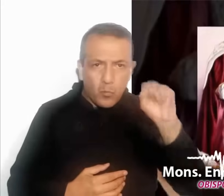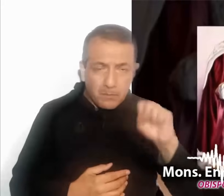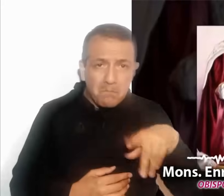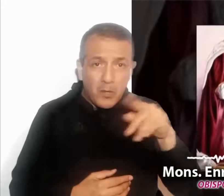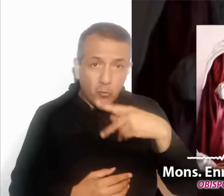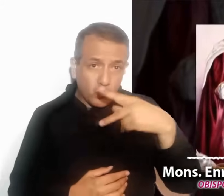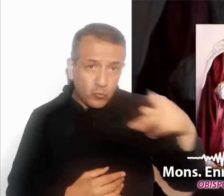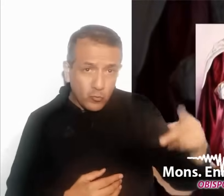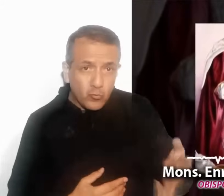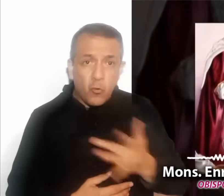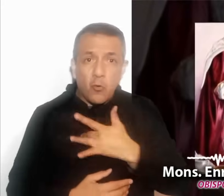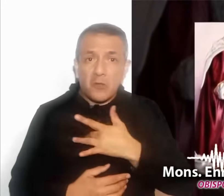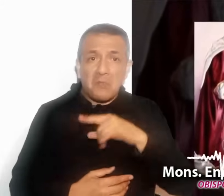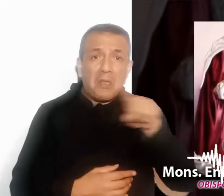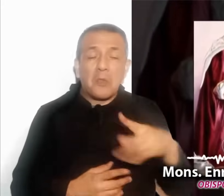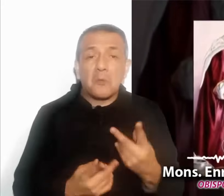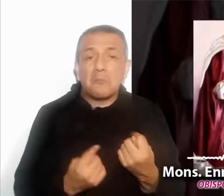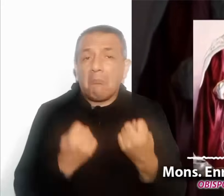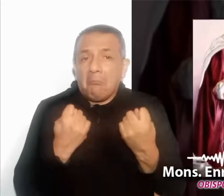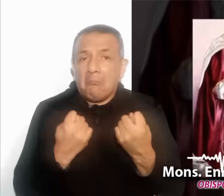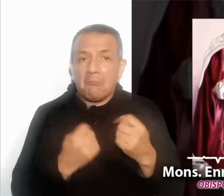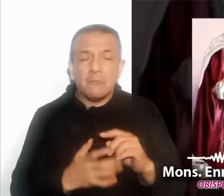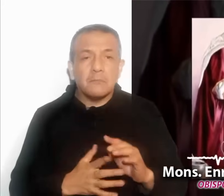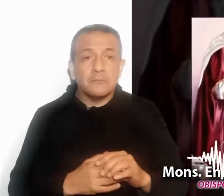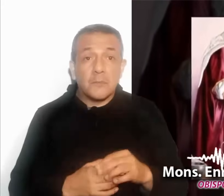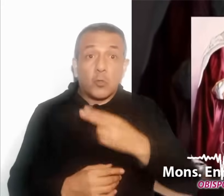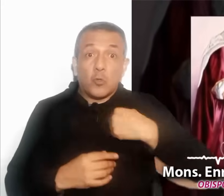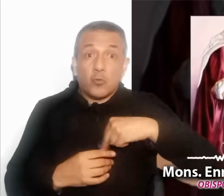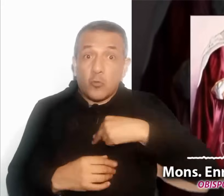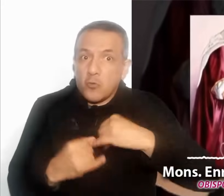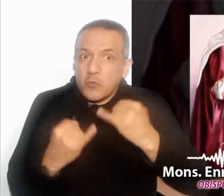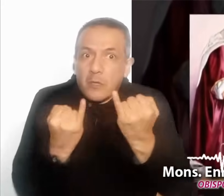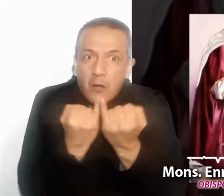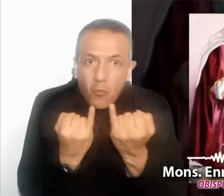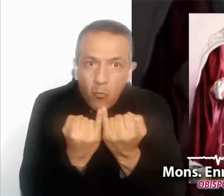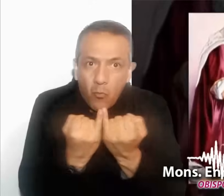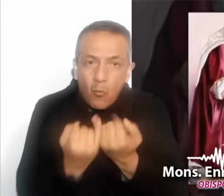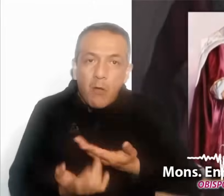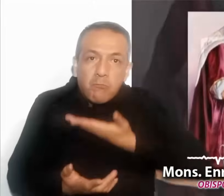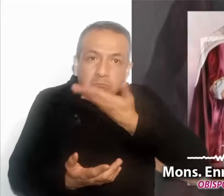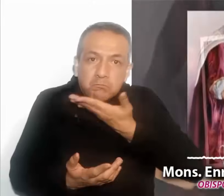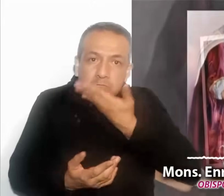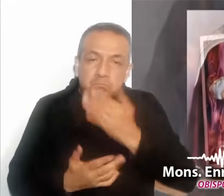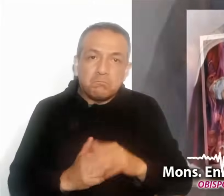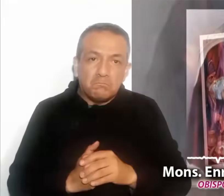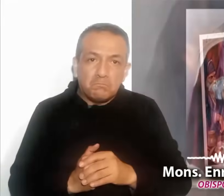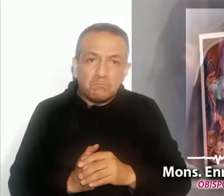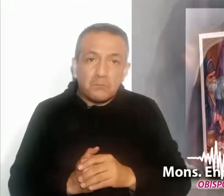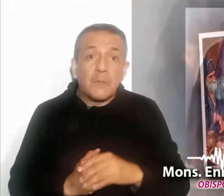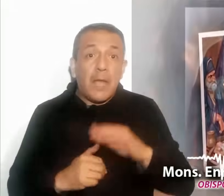corazón? Esto no les preocupa. A nosotros nos sucede con mucha frecuencia esto